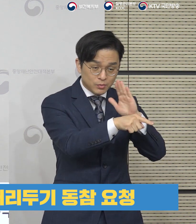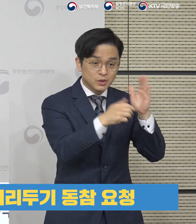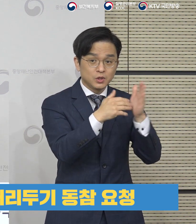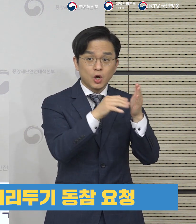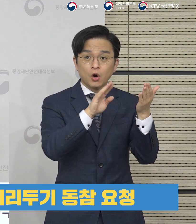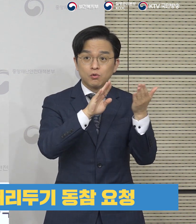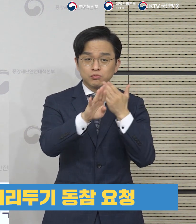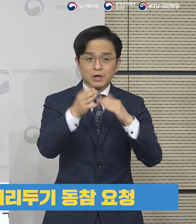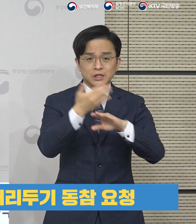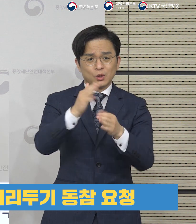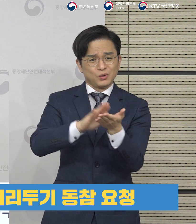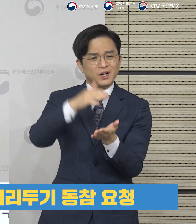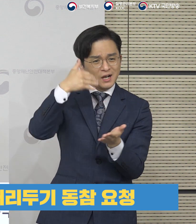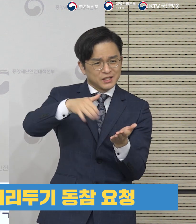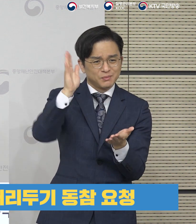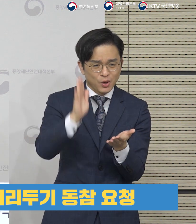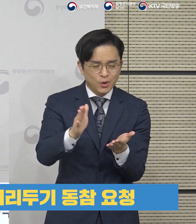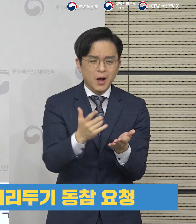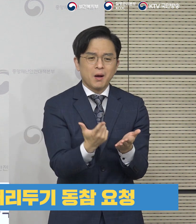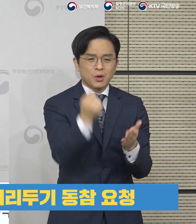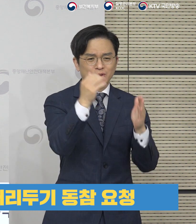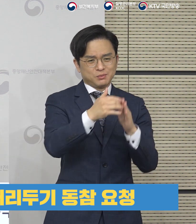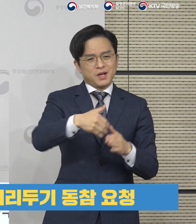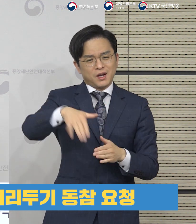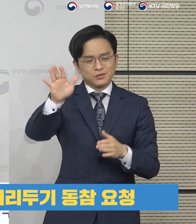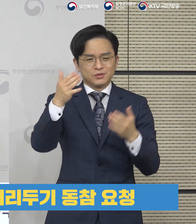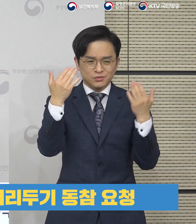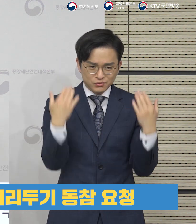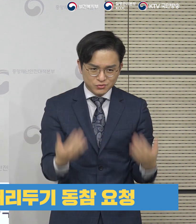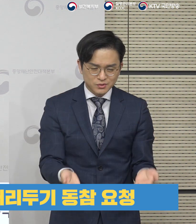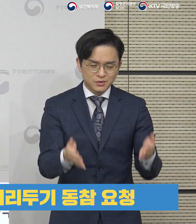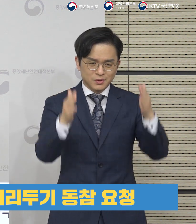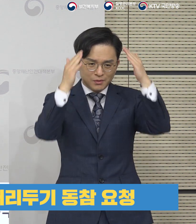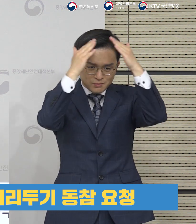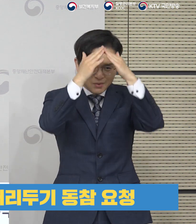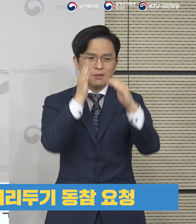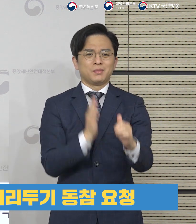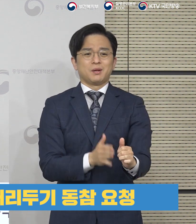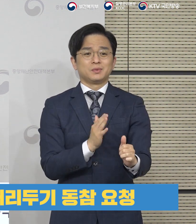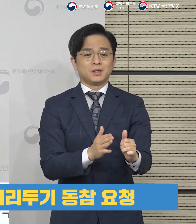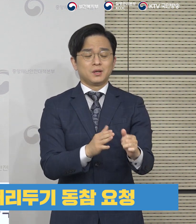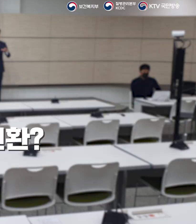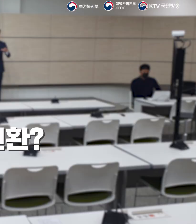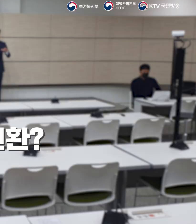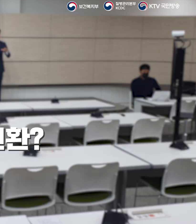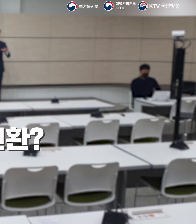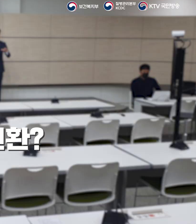혼잡한 장소에는 방문을 자제하고 최대한 집에 머물러 주실 것을 요청드립니다.